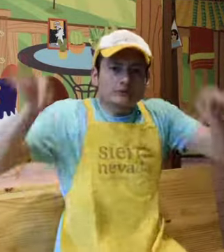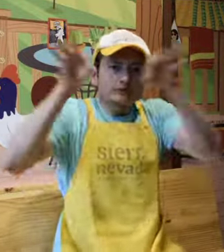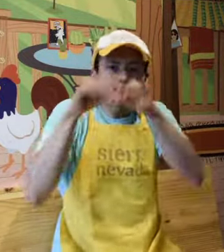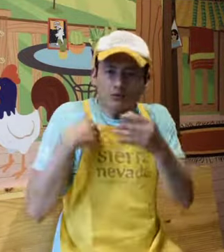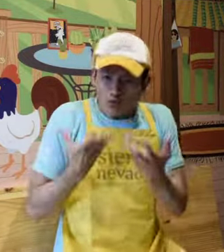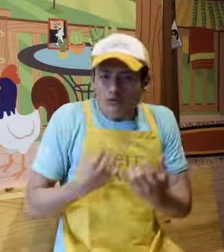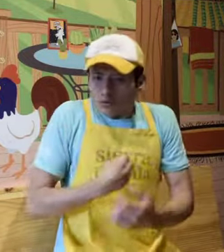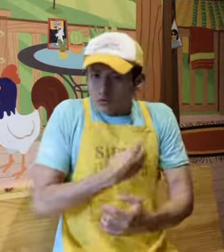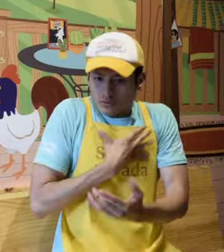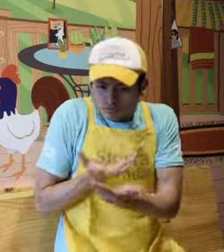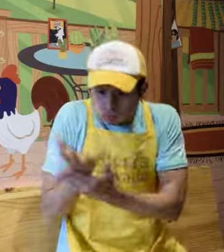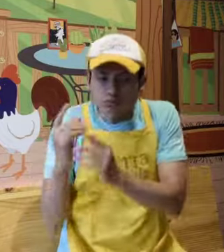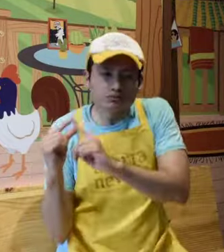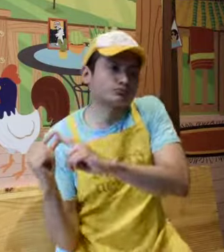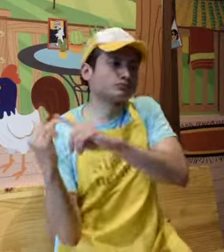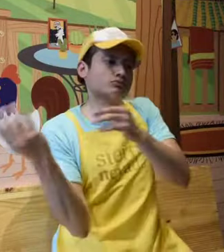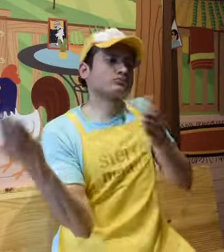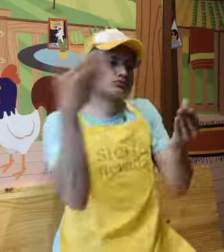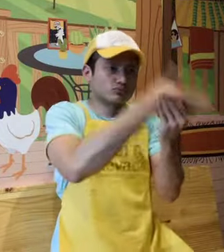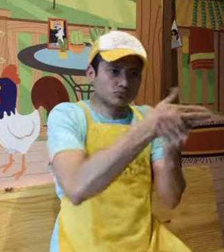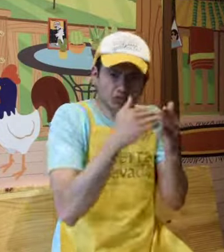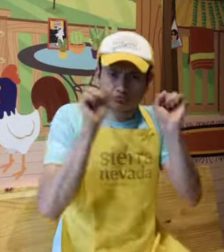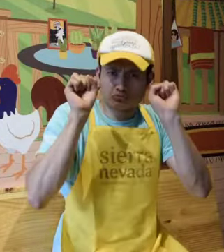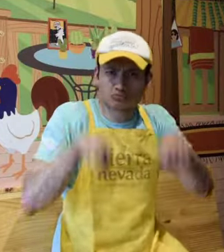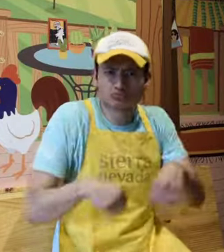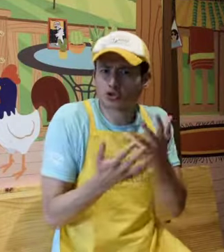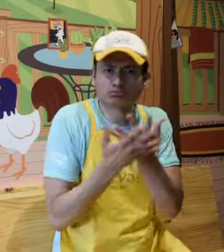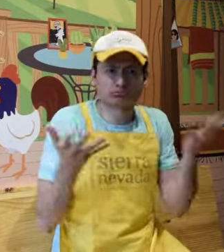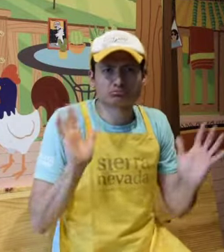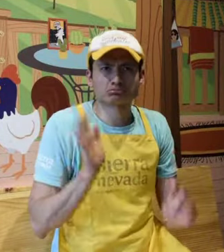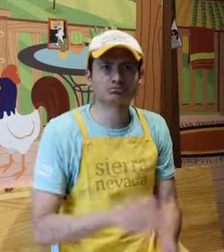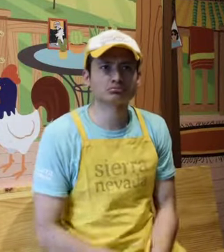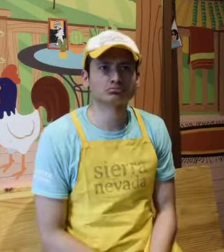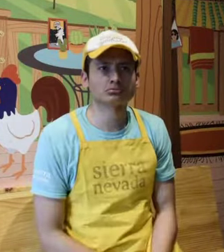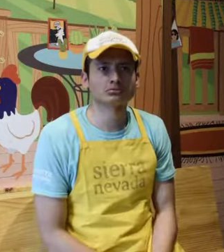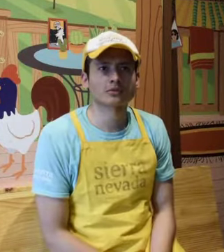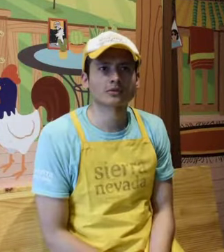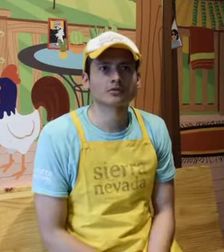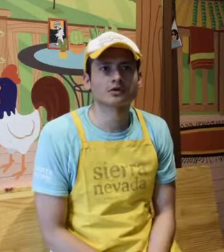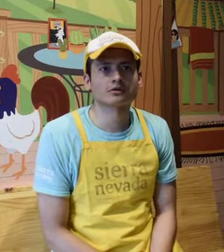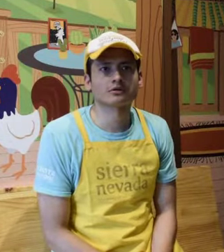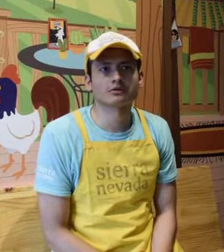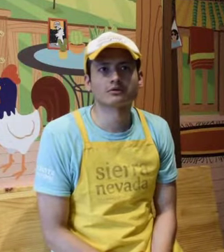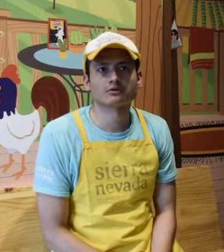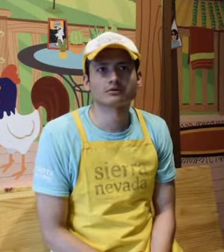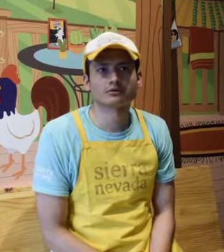consejo principal que les doy es que vayan, que asistan al servicio público y encontrarán una oportunidad.